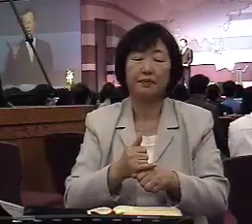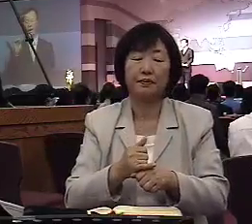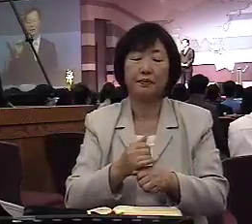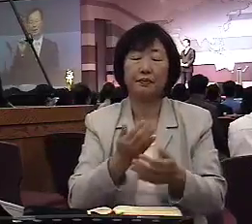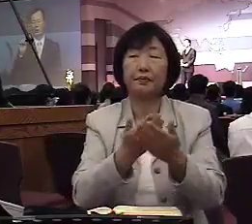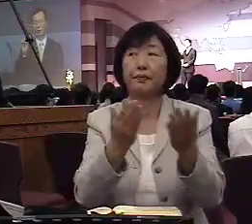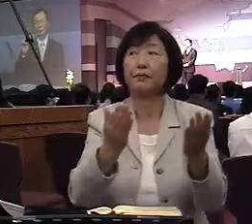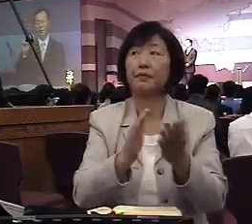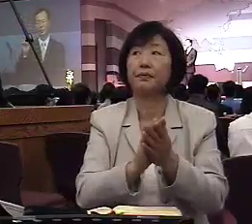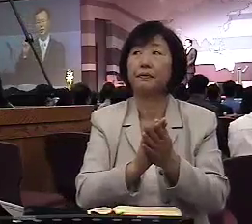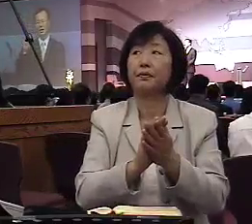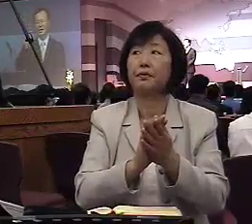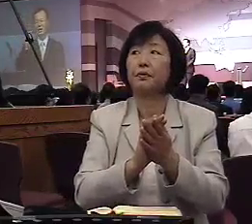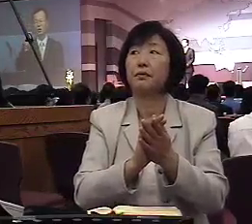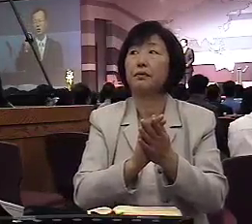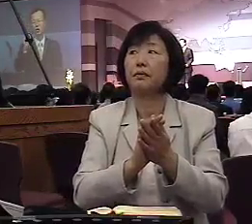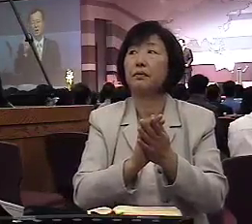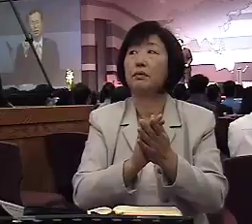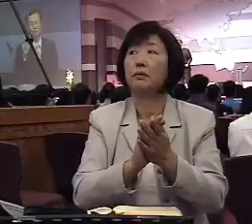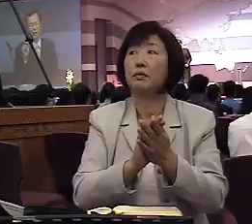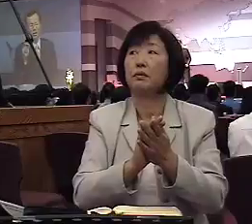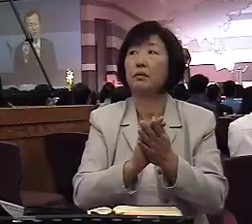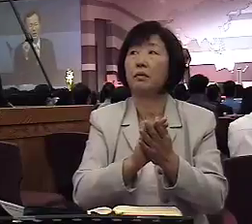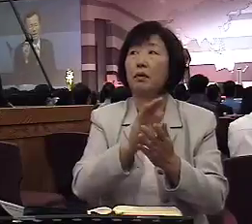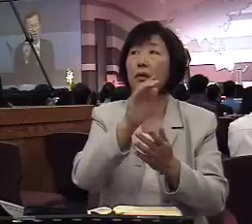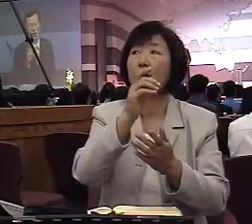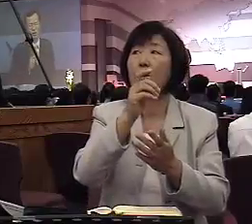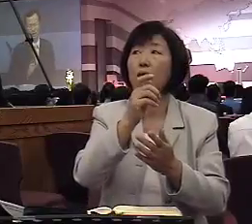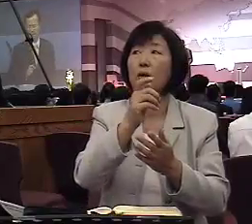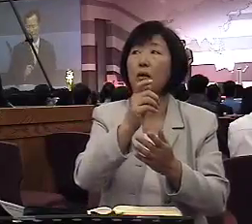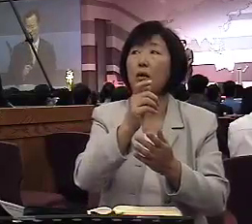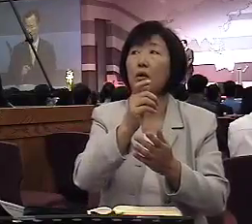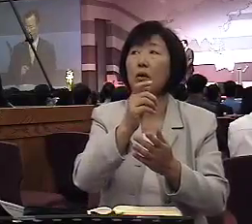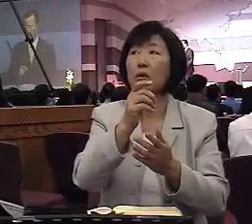여러분, 그 과학 계통을 보면은 이너시아라는 말이 있습니다.